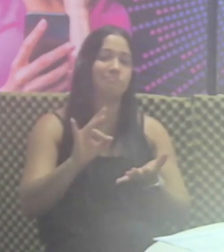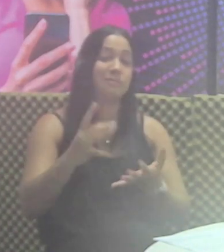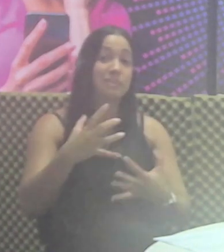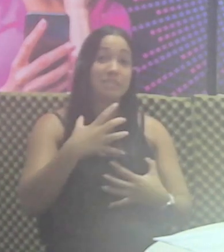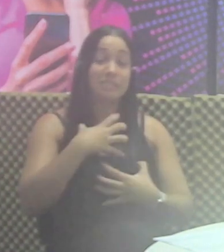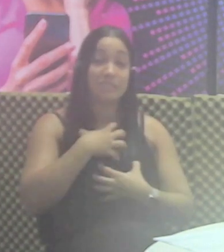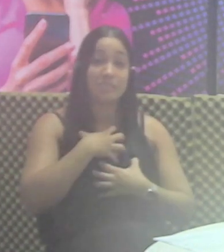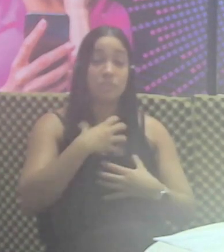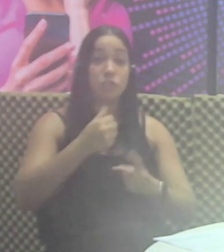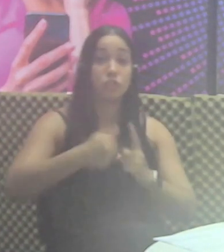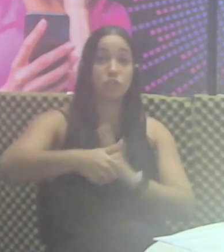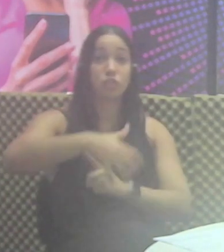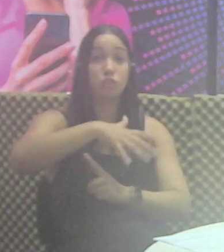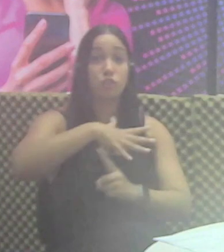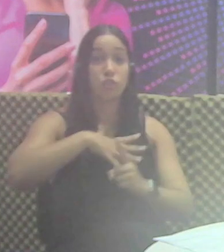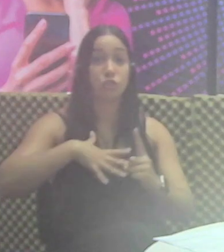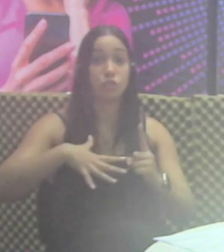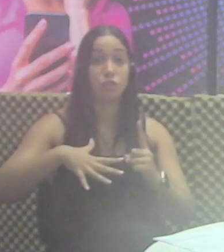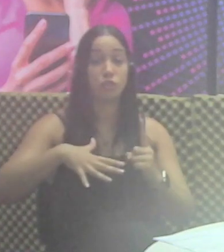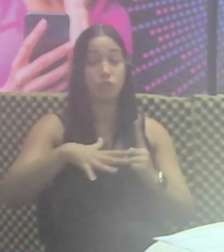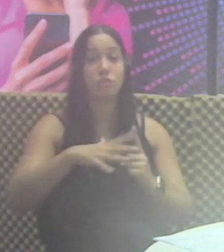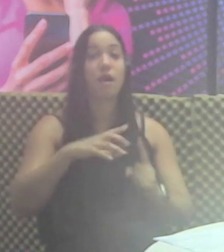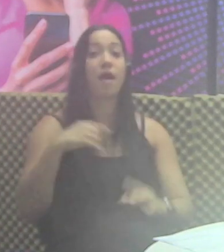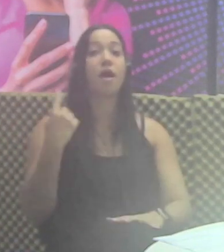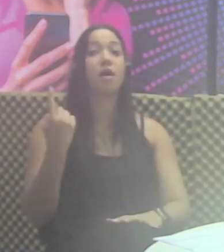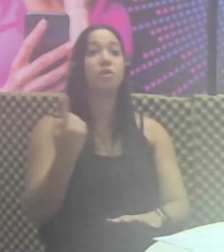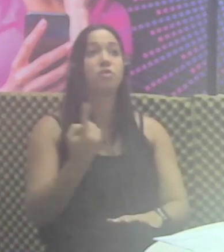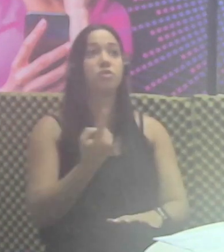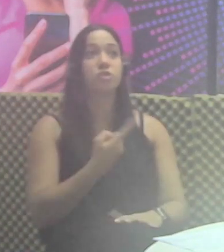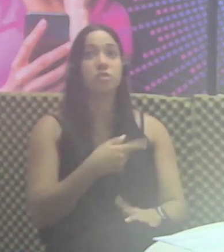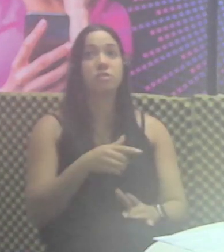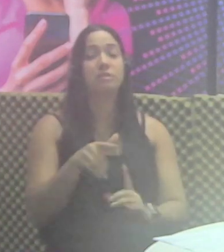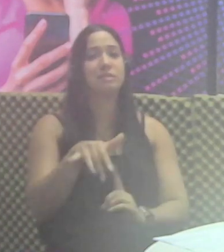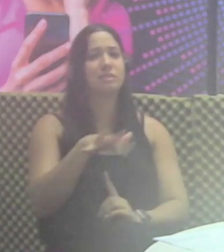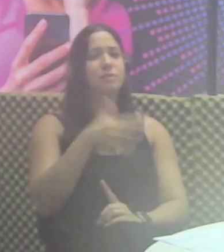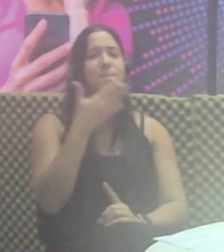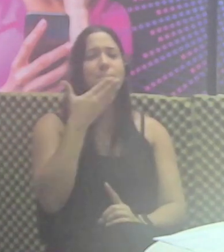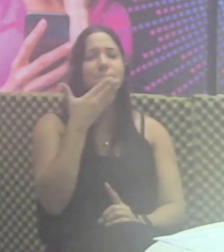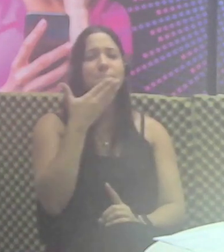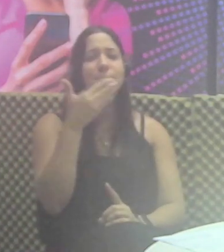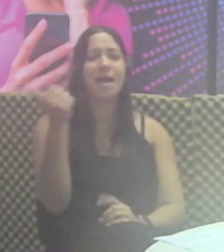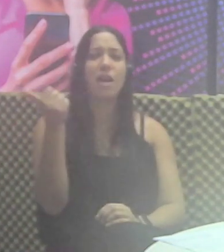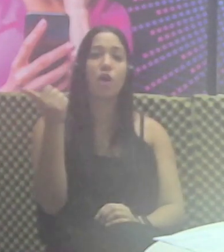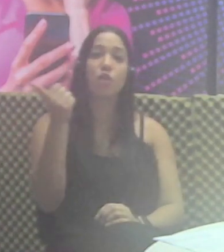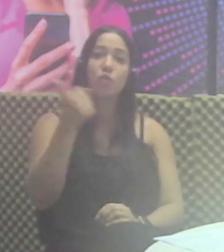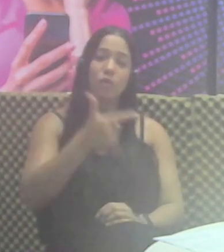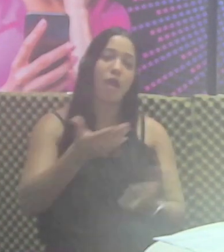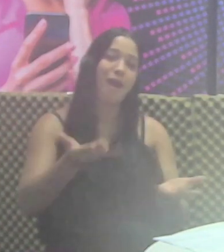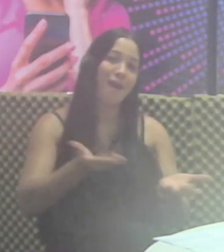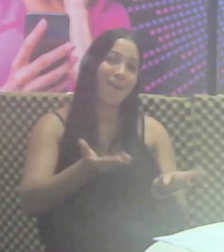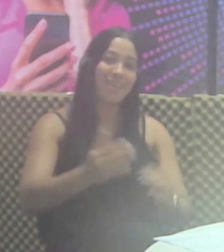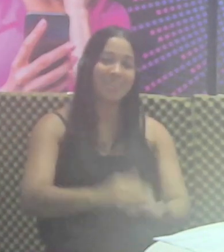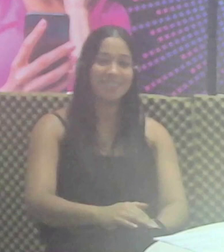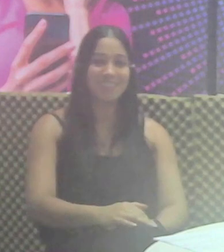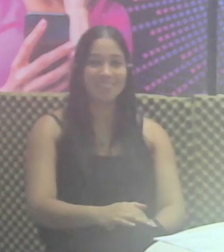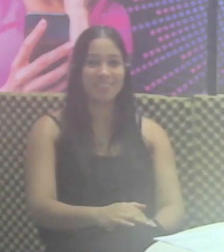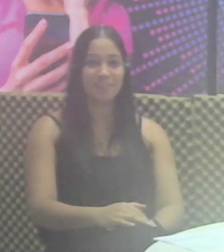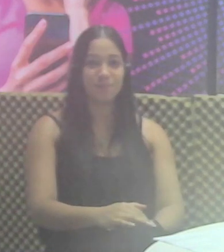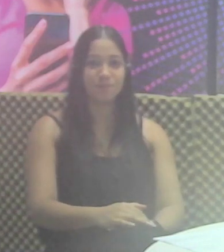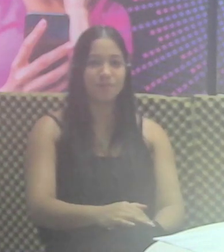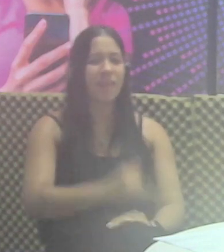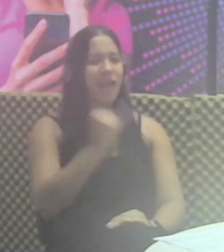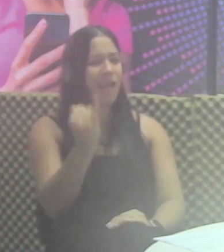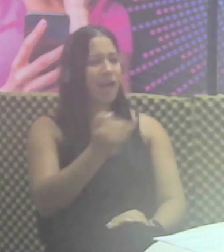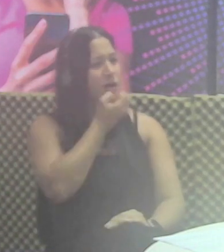comportamento social colocaria a gente numa situação ainda melhor do que temos destacado nesse momento. Arruda, é importante